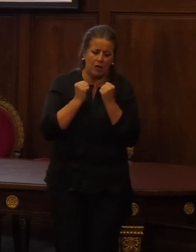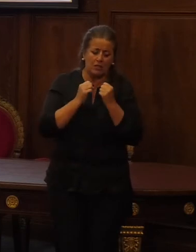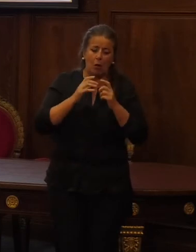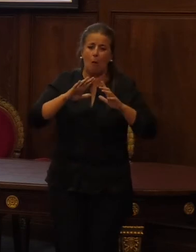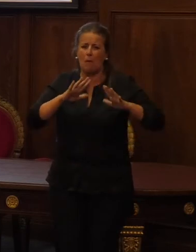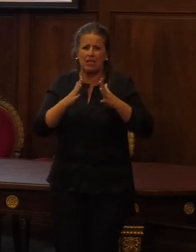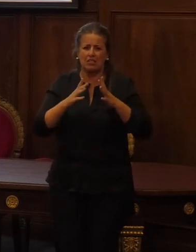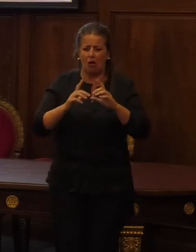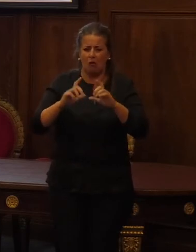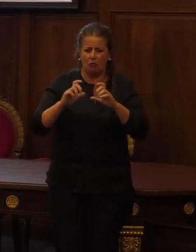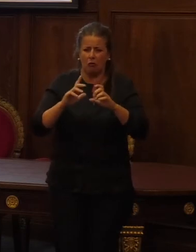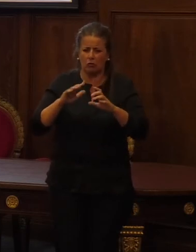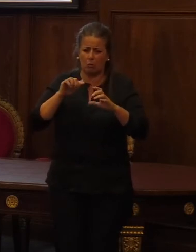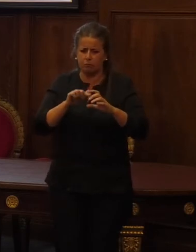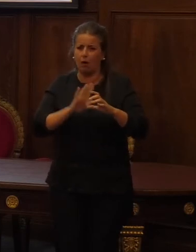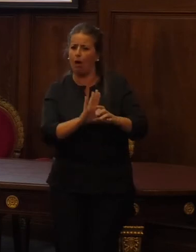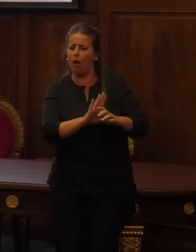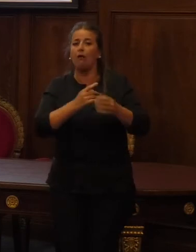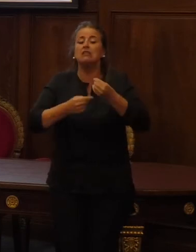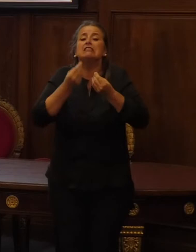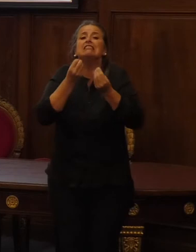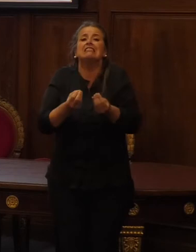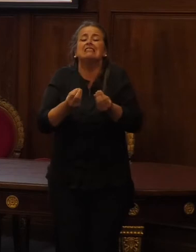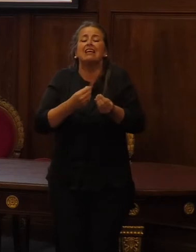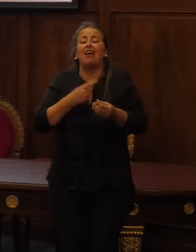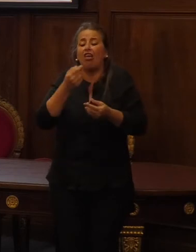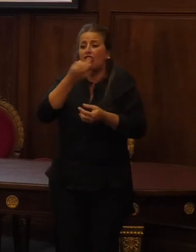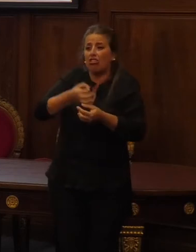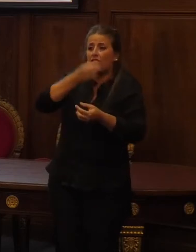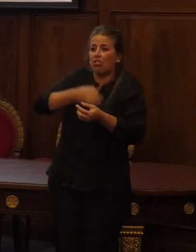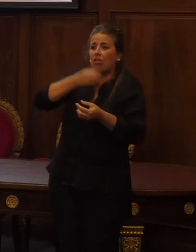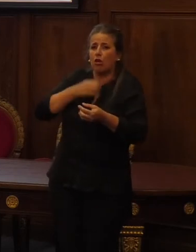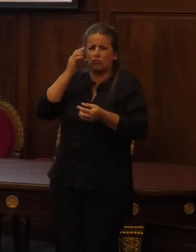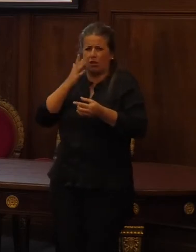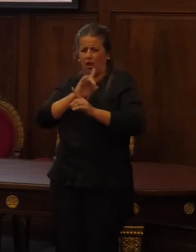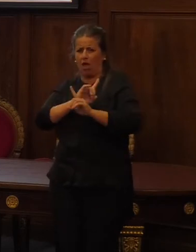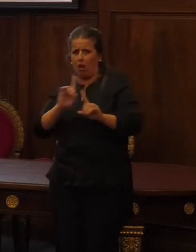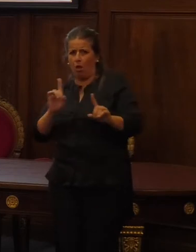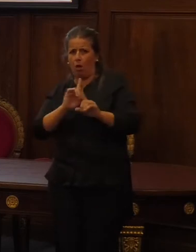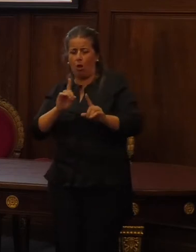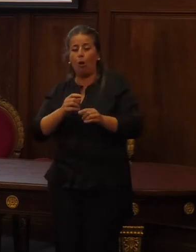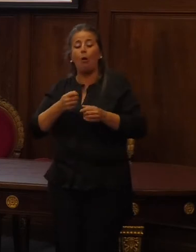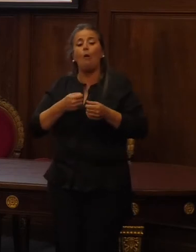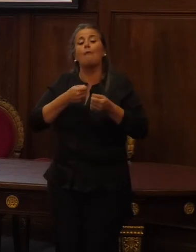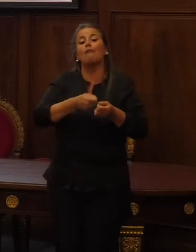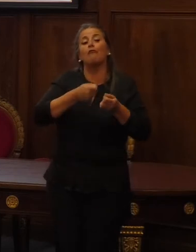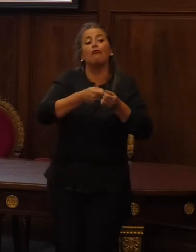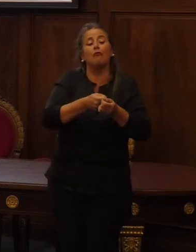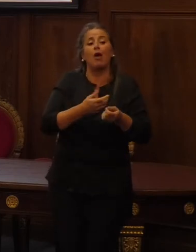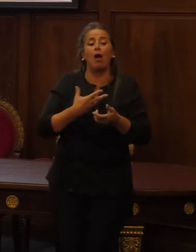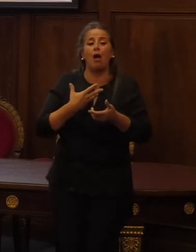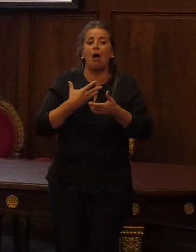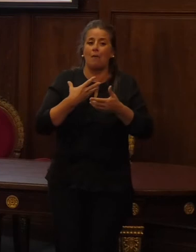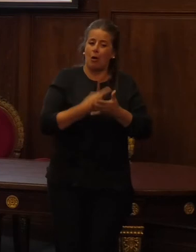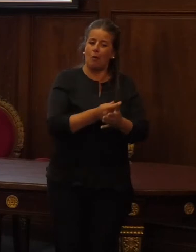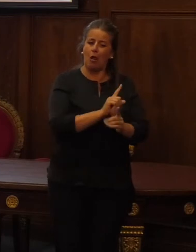foto polaroid. Se nos dijo que no se quería una psicología que convenciera a la gente para comprar lo que